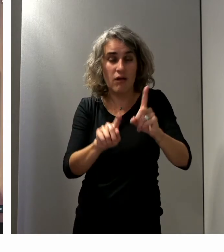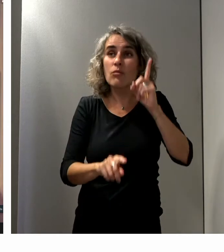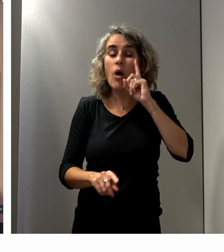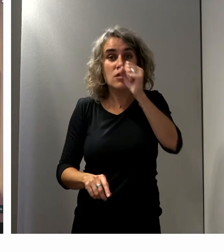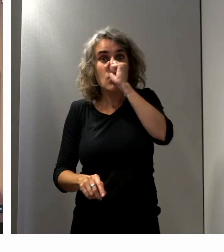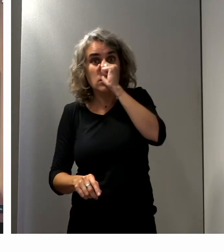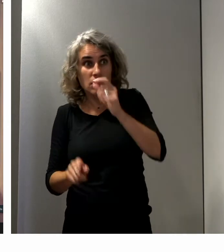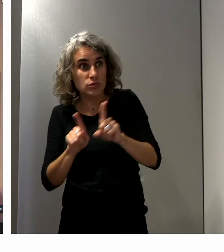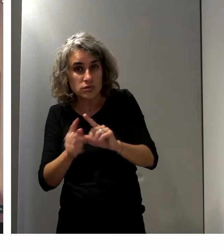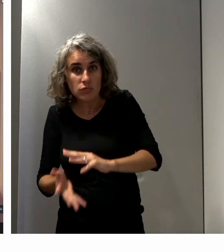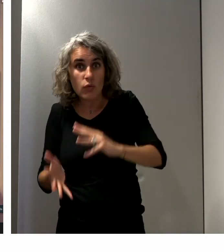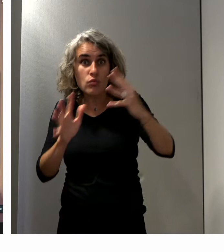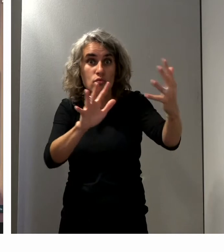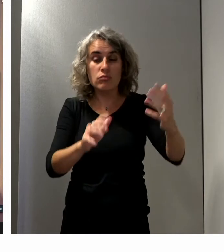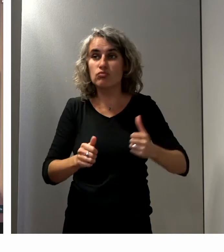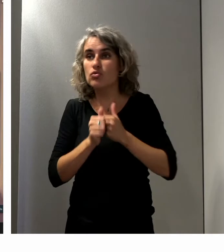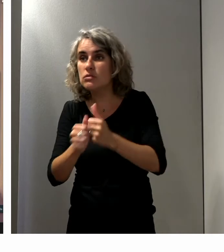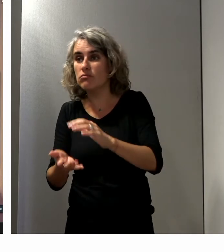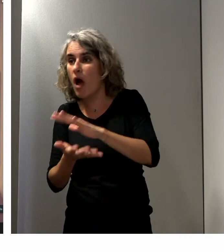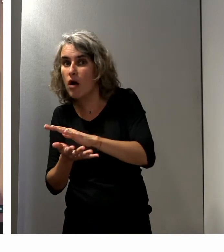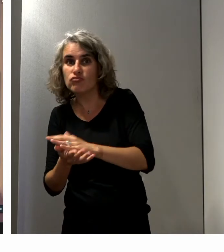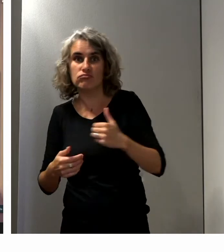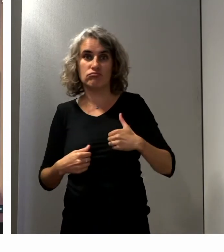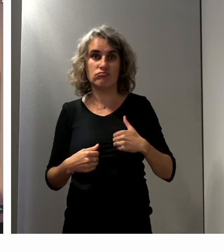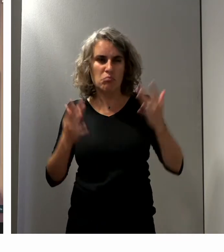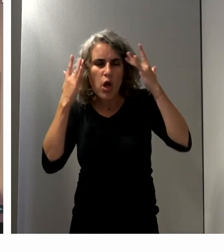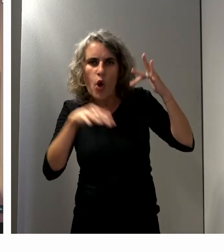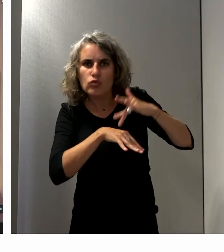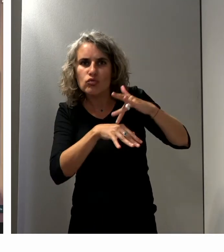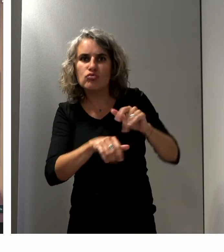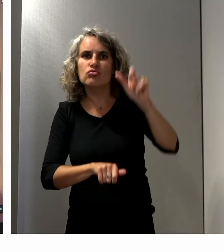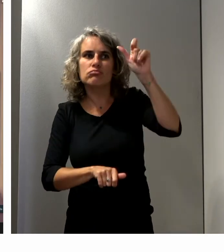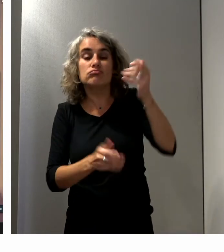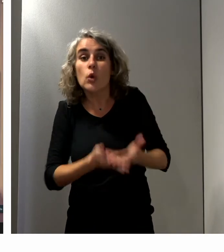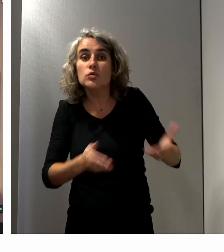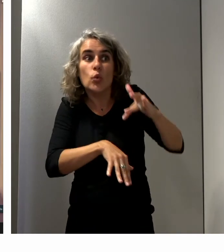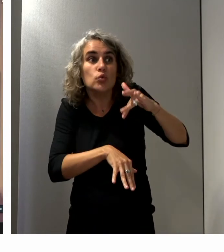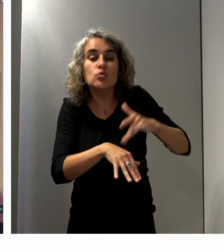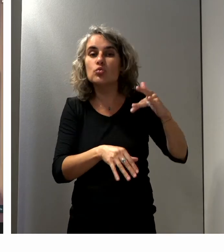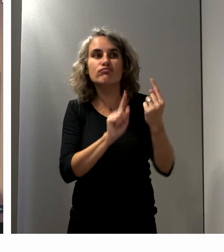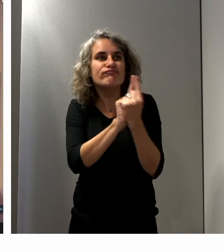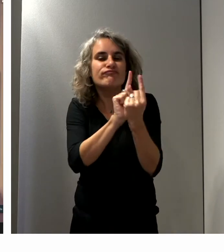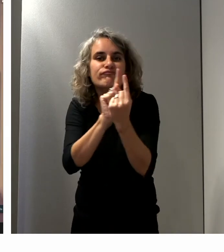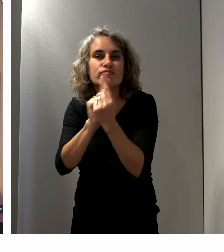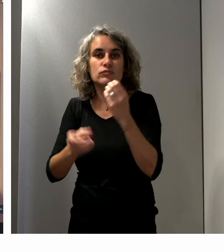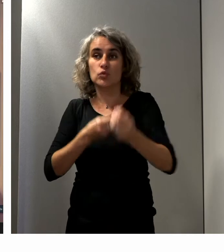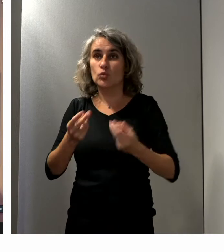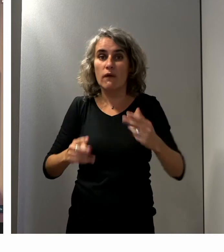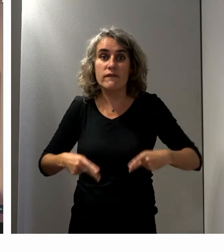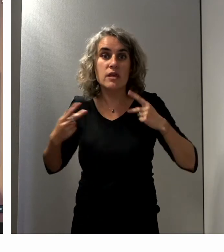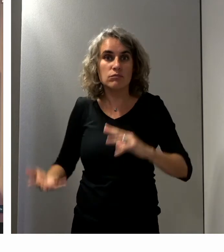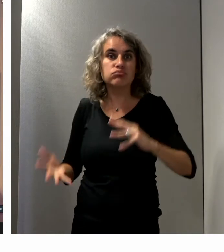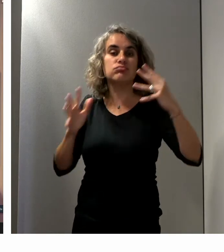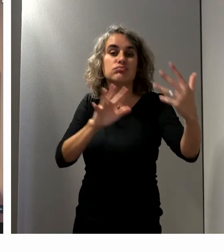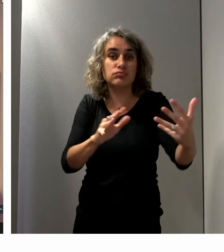elle évolue avec l'âge, avec l'expérience, là où la partenaire qu'on a eu dans sa vie, des situations de vie qui sont